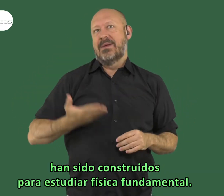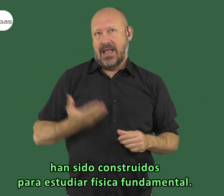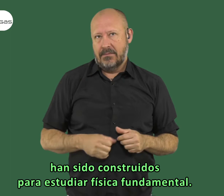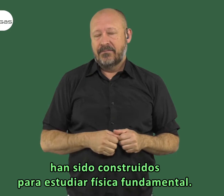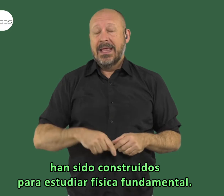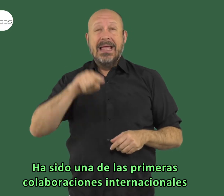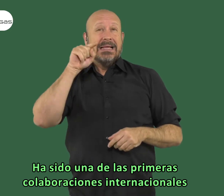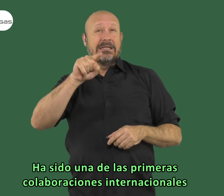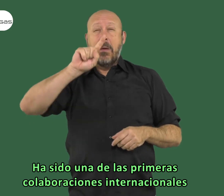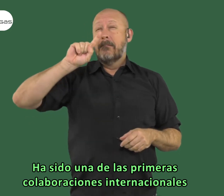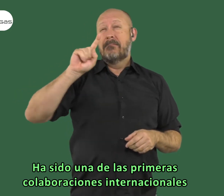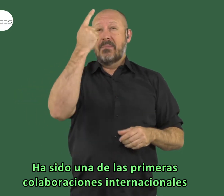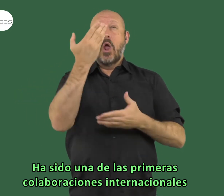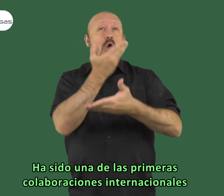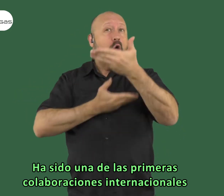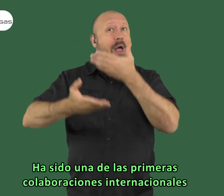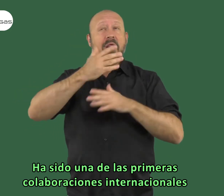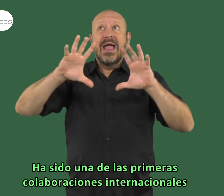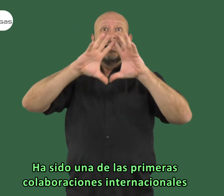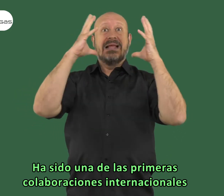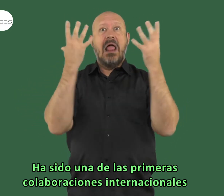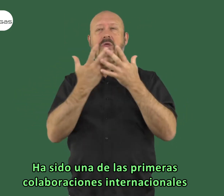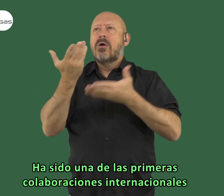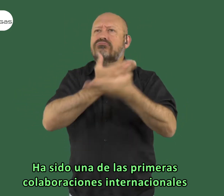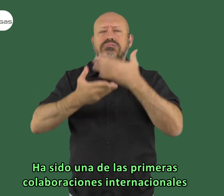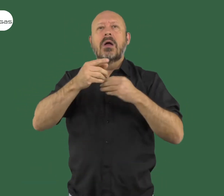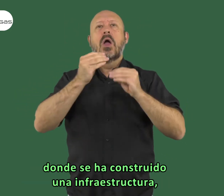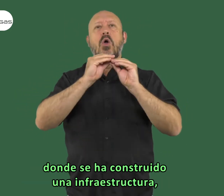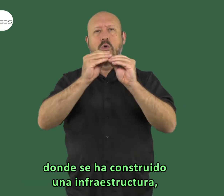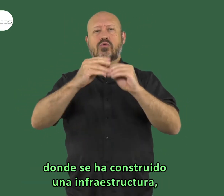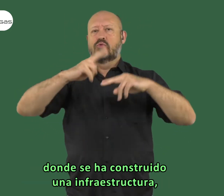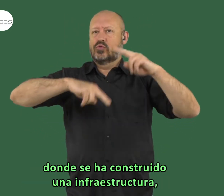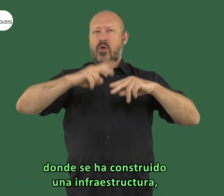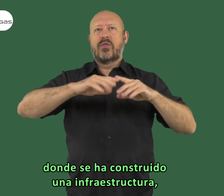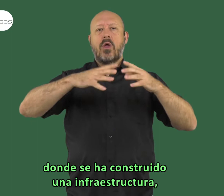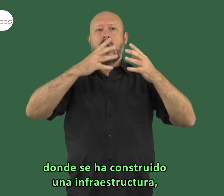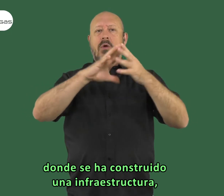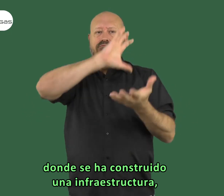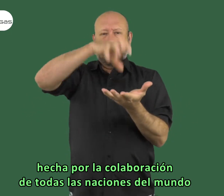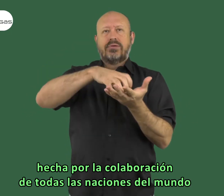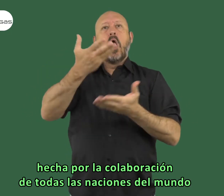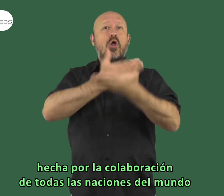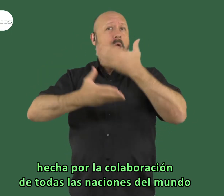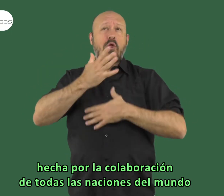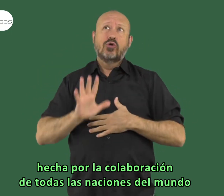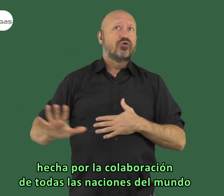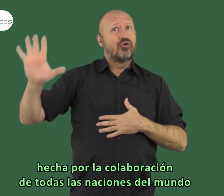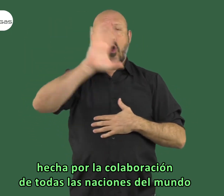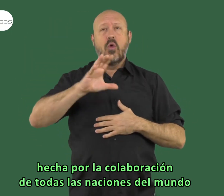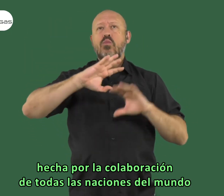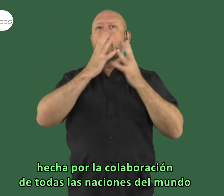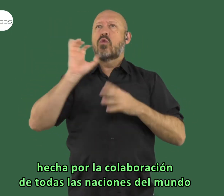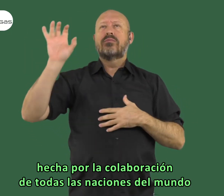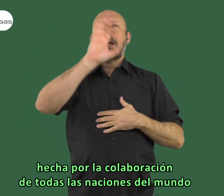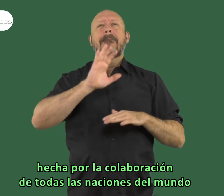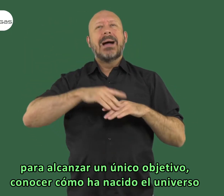física fundamental. Entonces ha sido una de las primeras colaboraciones internacionales donde se ha construido una infraestructura hecha por la colaboración de